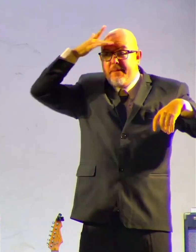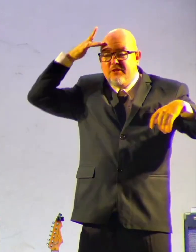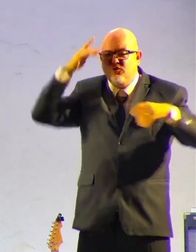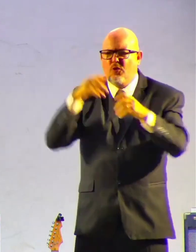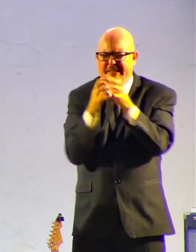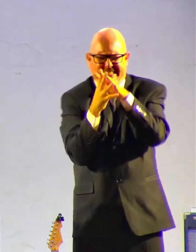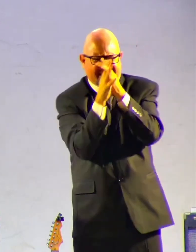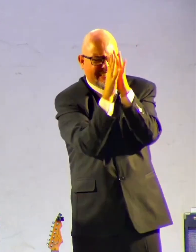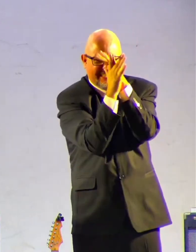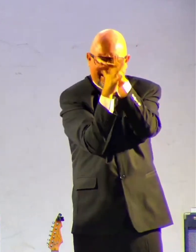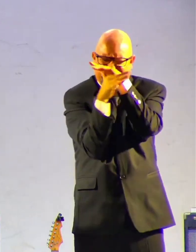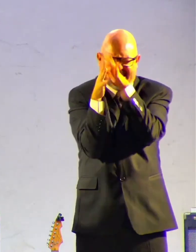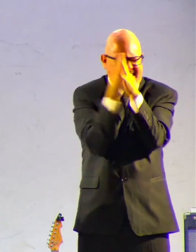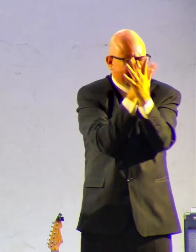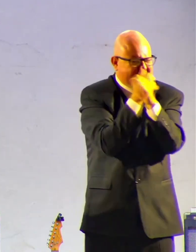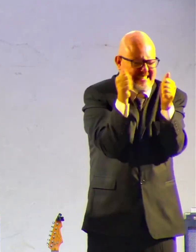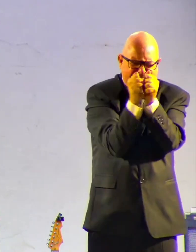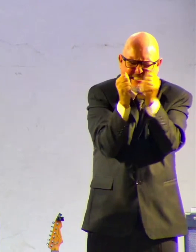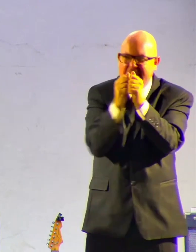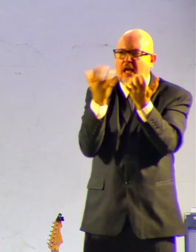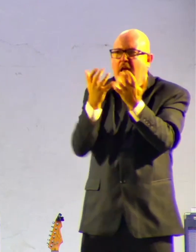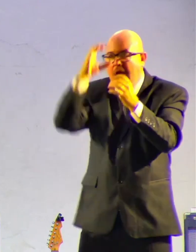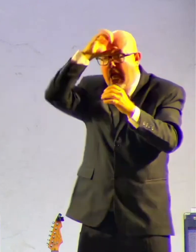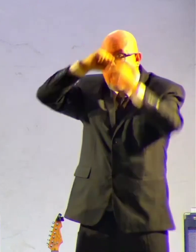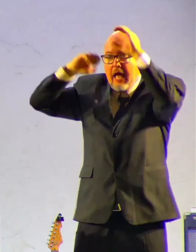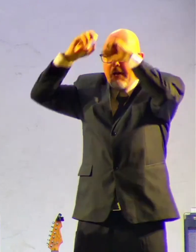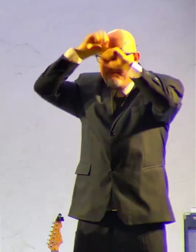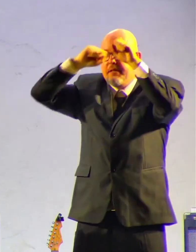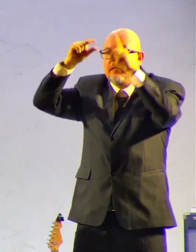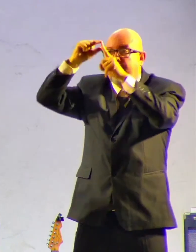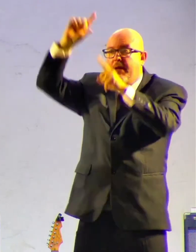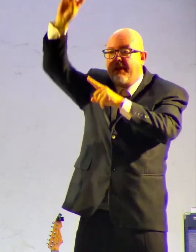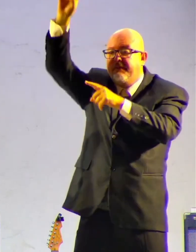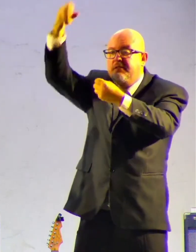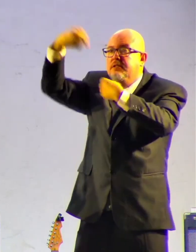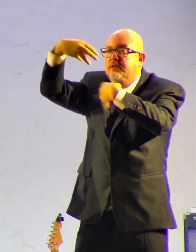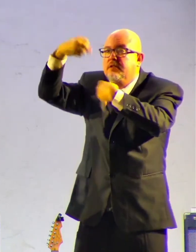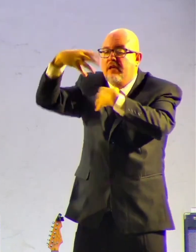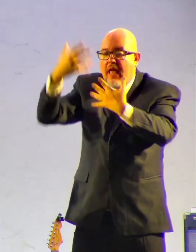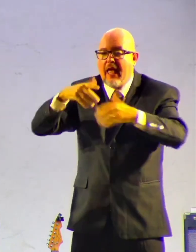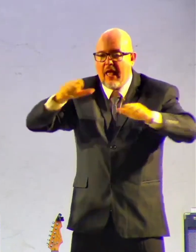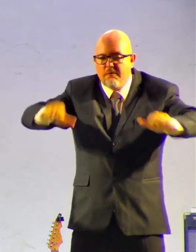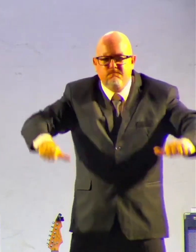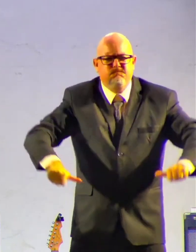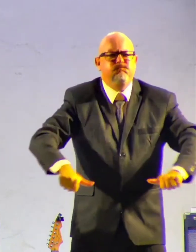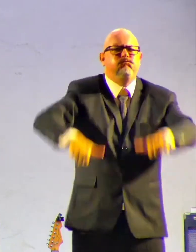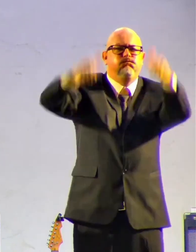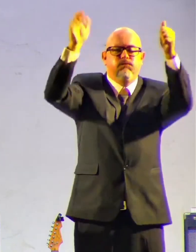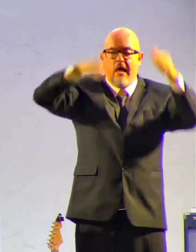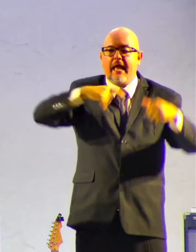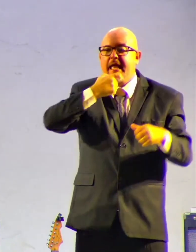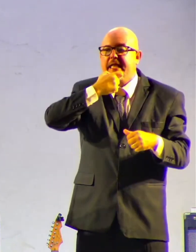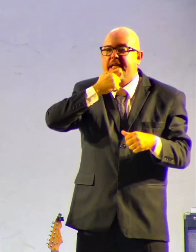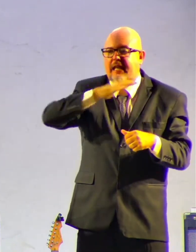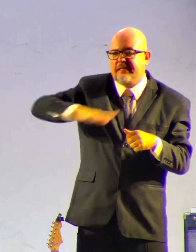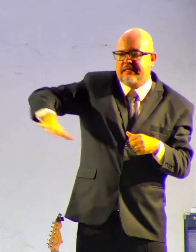disputavam espaço nas praças para ouvir a palavra de Deus. Este avivamento varreu toda a